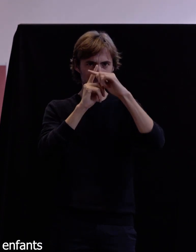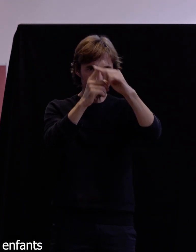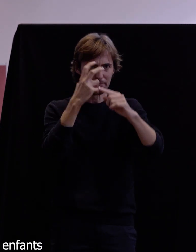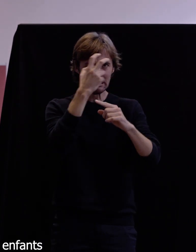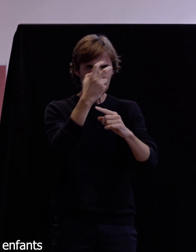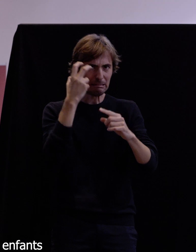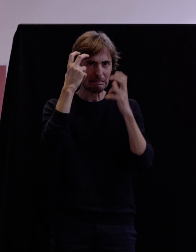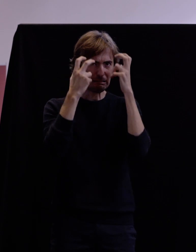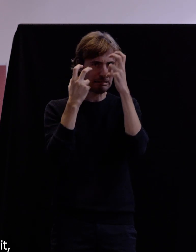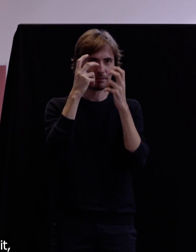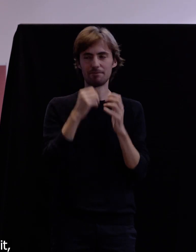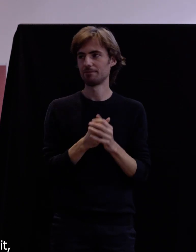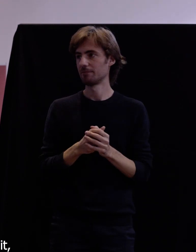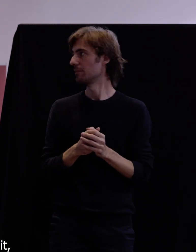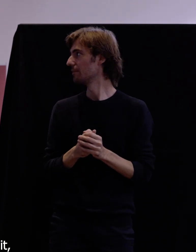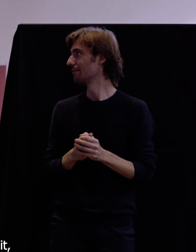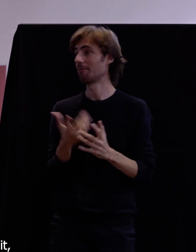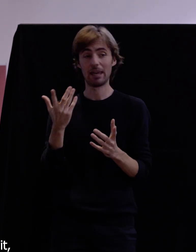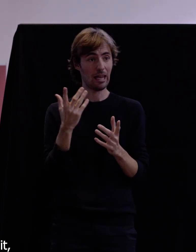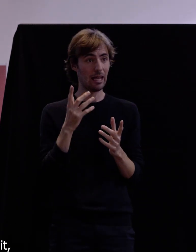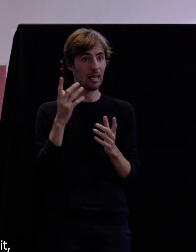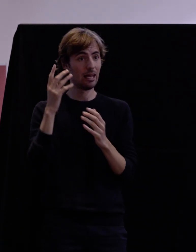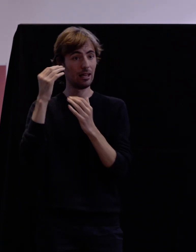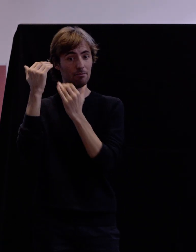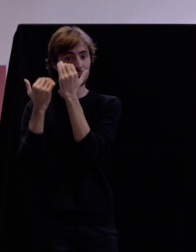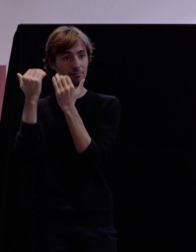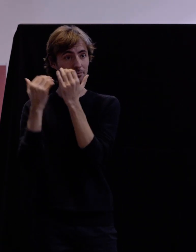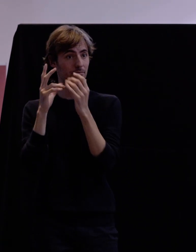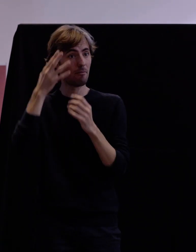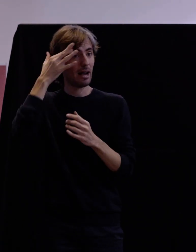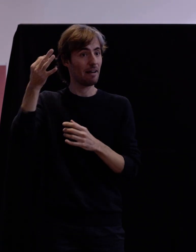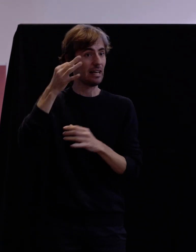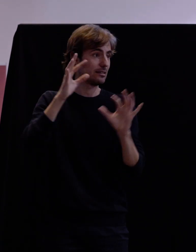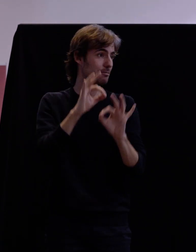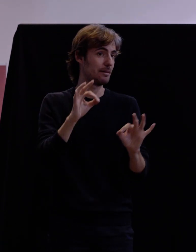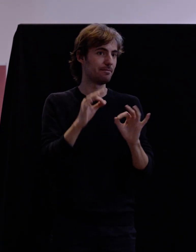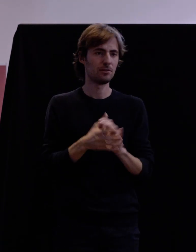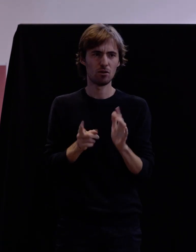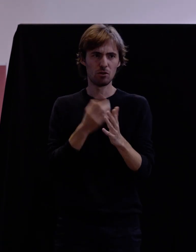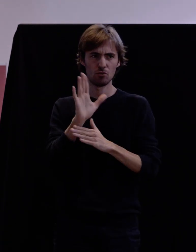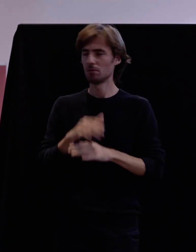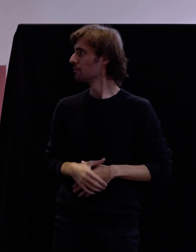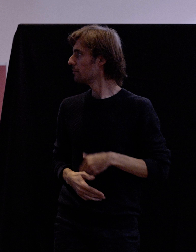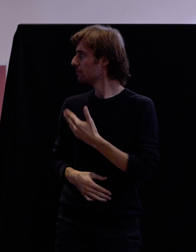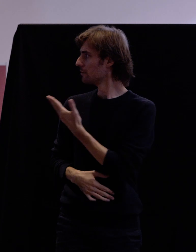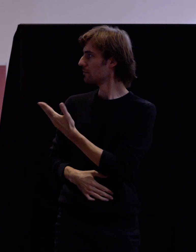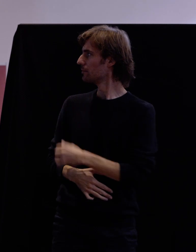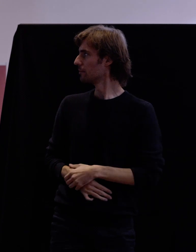qui ont une atteinte vestibulaire, en fait, il n'y a pas ce réflexe vestibulaire. Je voulais vous le remontrer, mais...